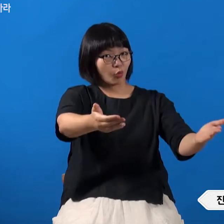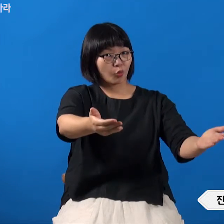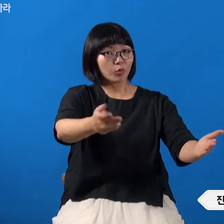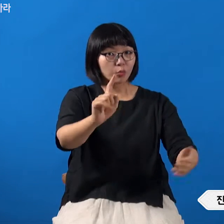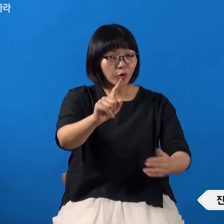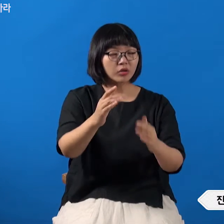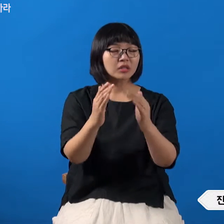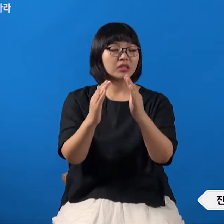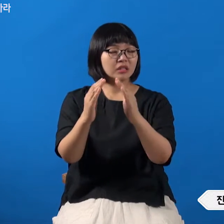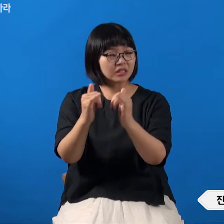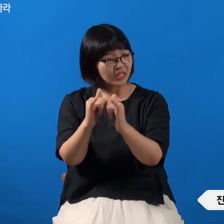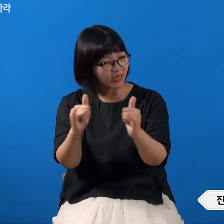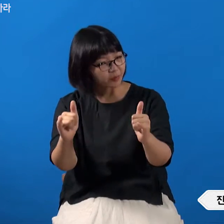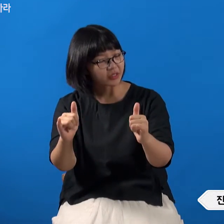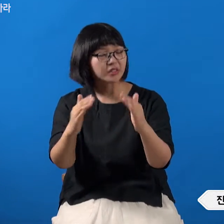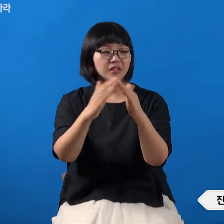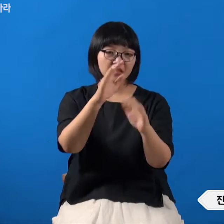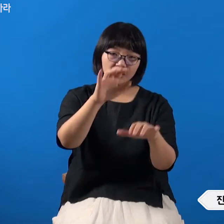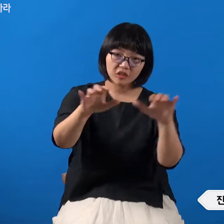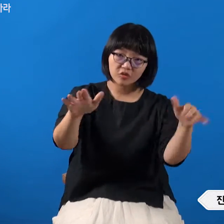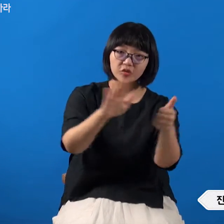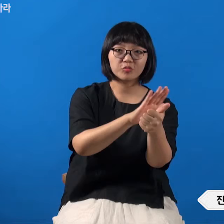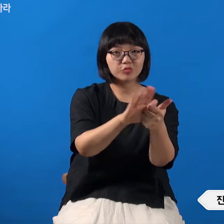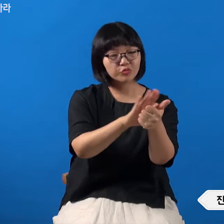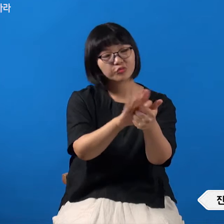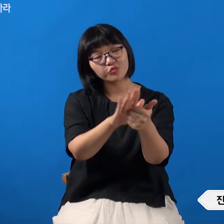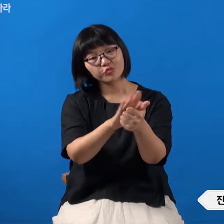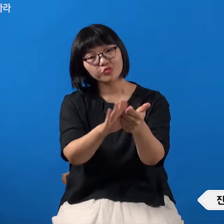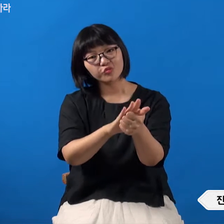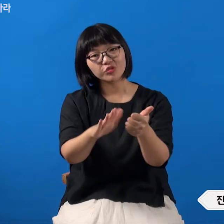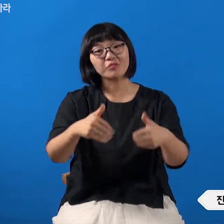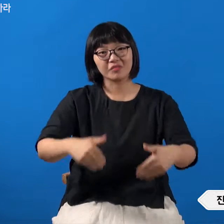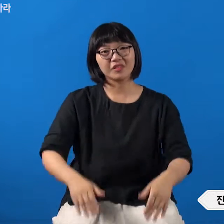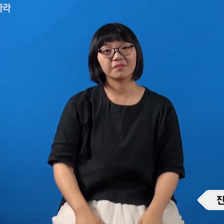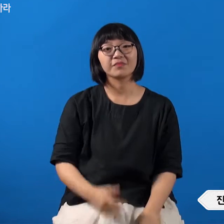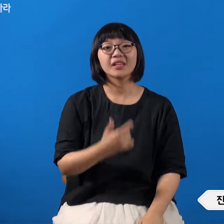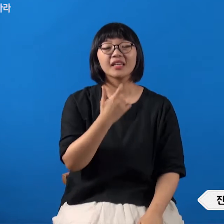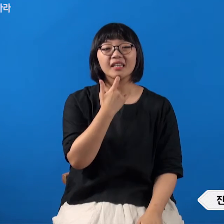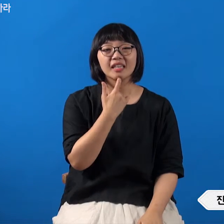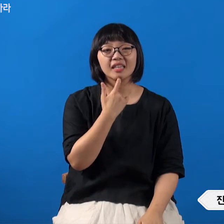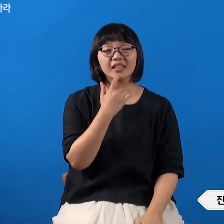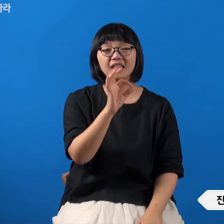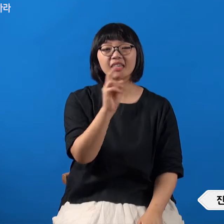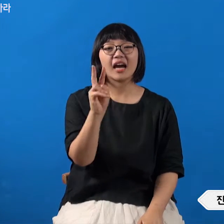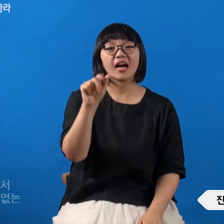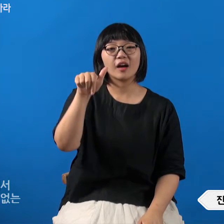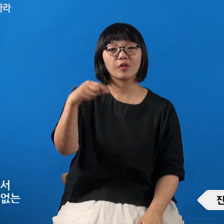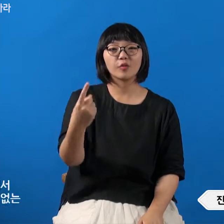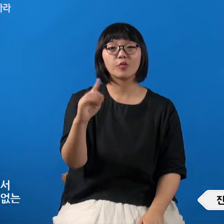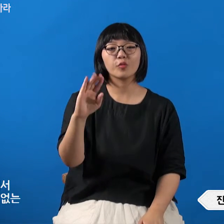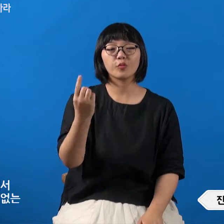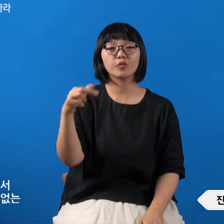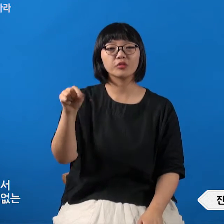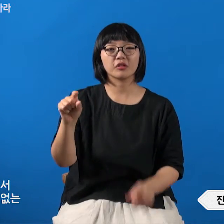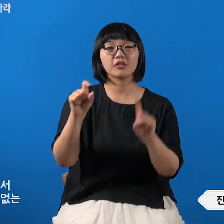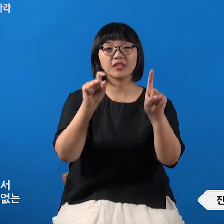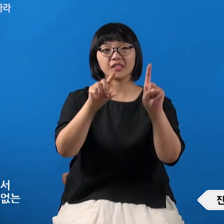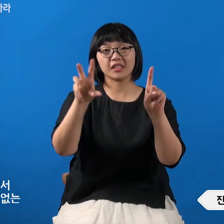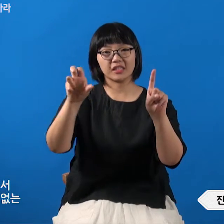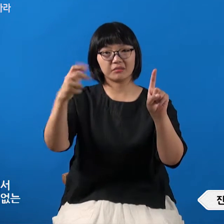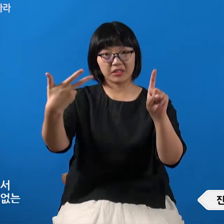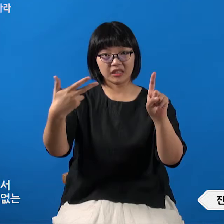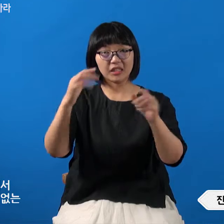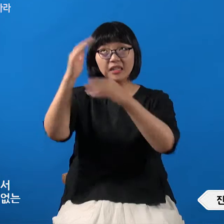참된 경건을 이렇게 설명합니다. 야고보서 1장 27절입니다. 하나님 아버지 앞에서